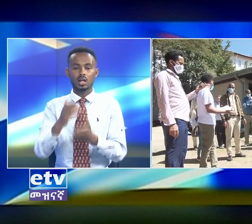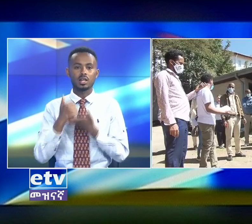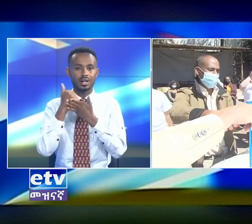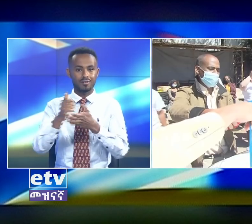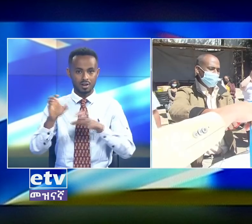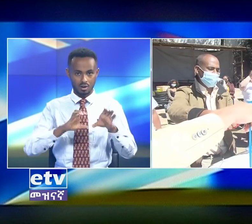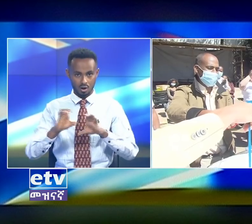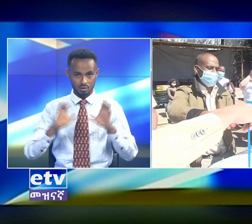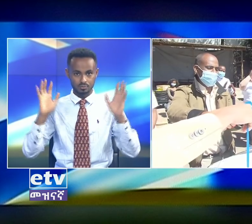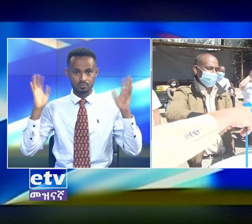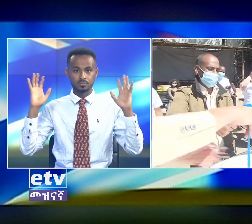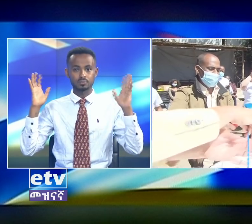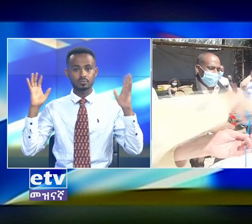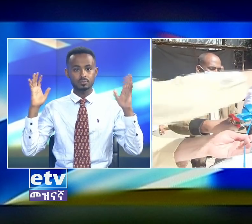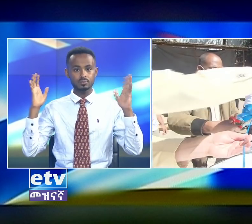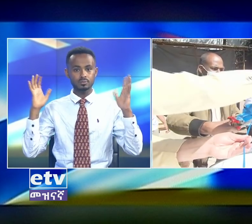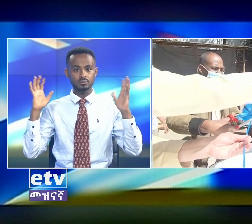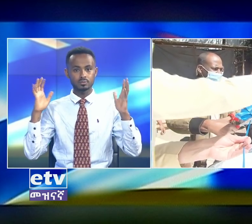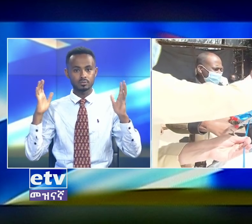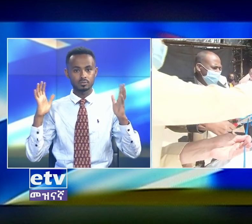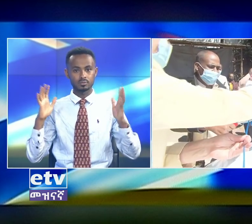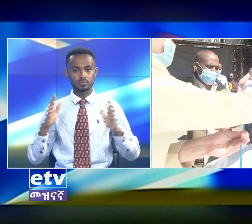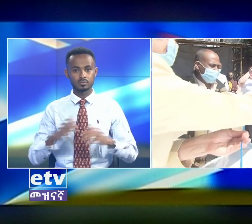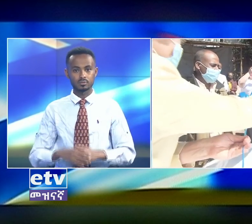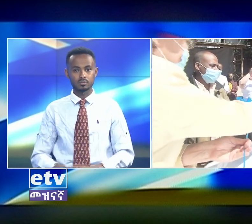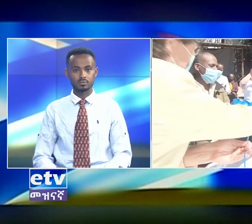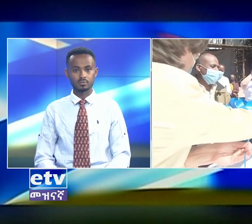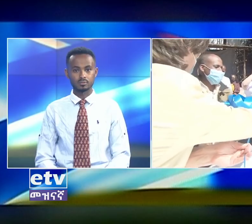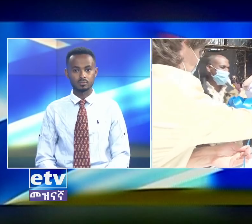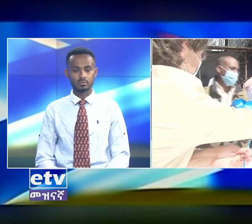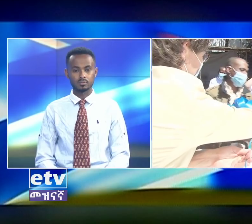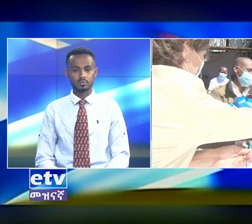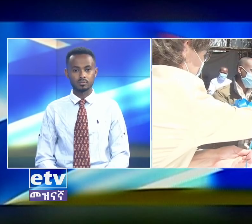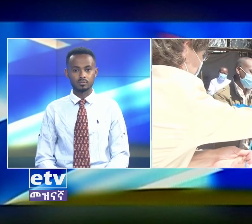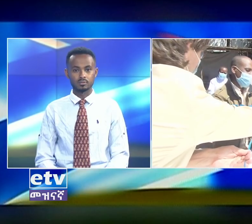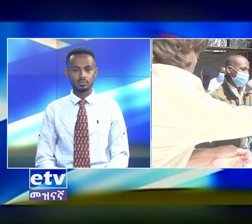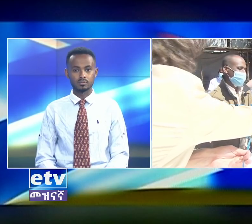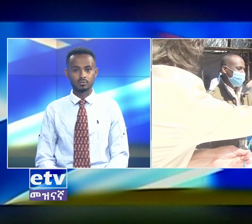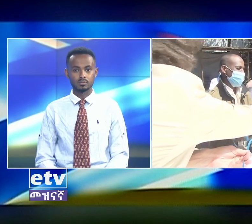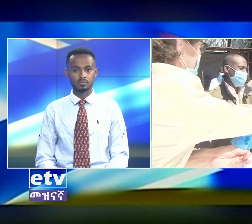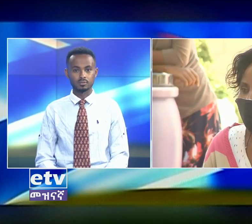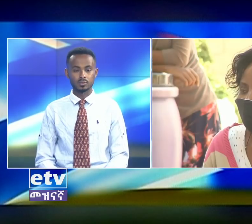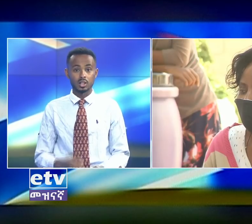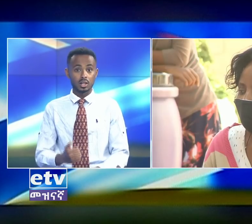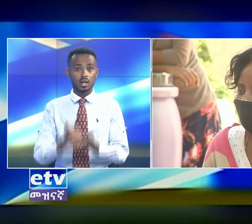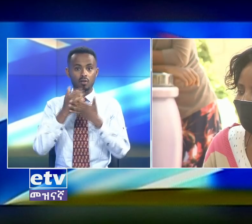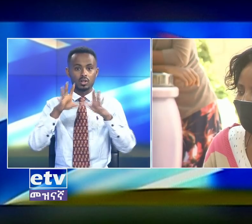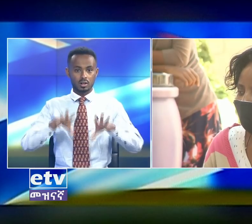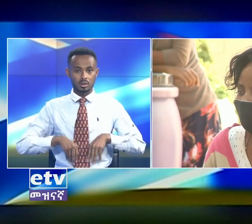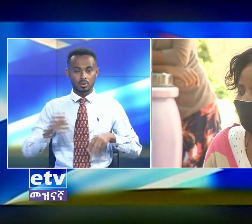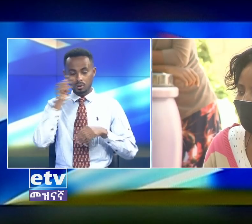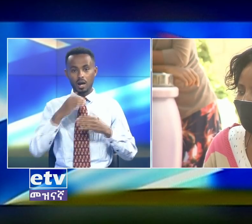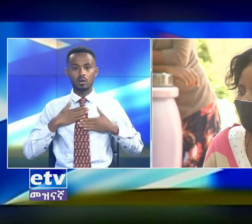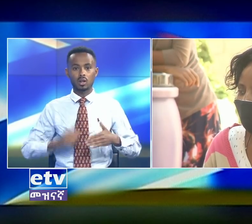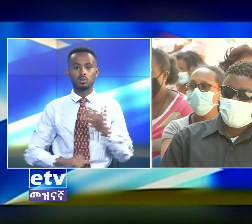ድጋፍ አድርጓል። We will do this one. Yeah. Yes, all right. ድጋፉን የተረከቡት